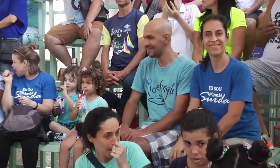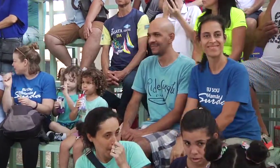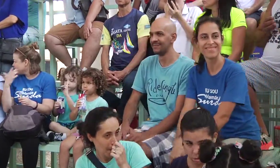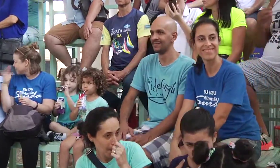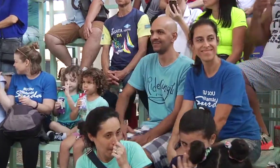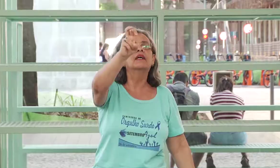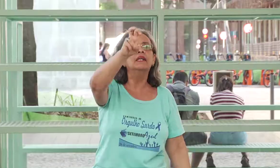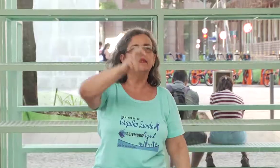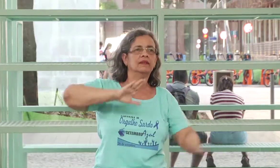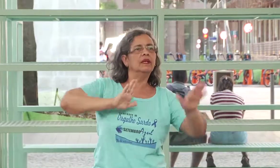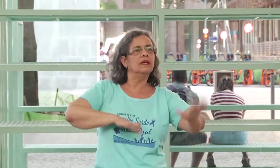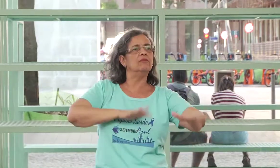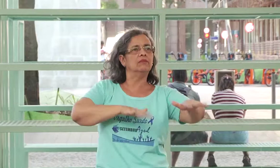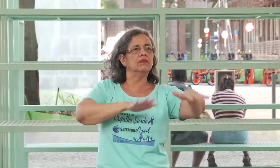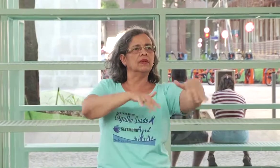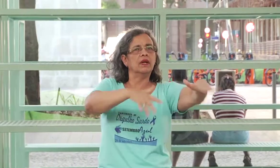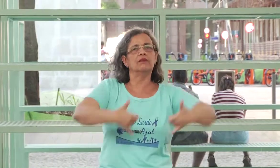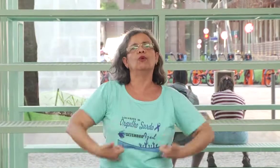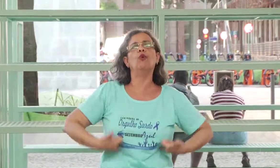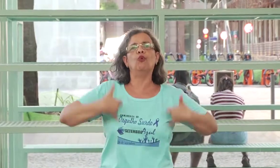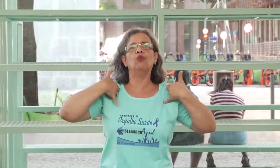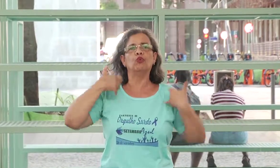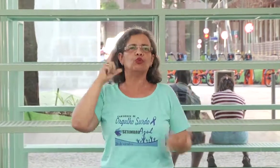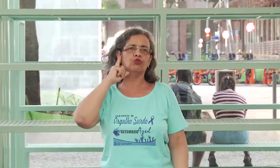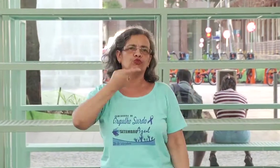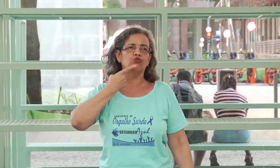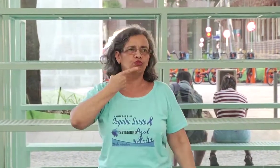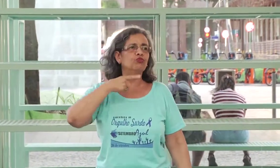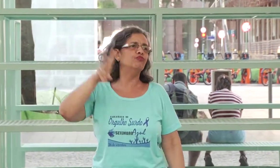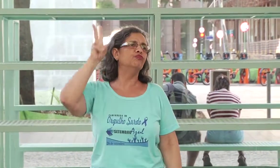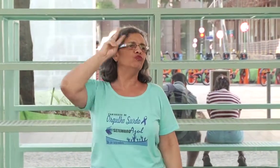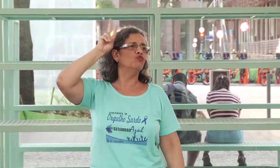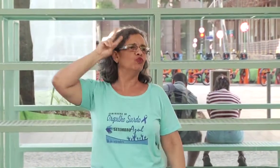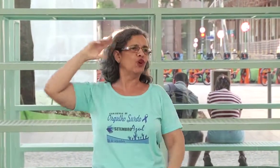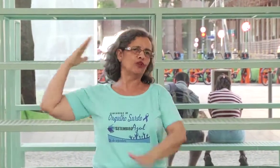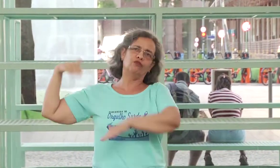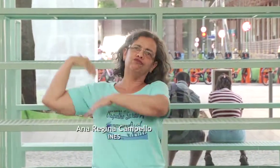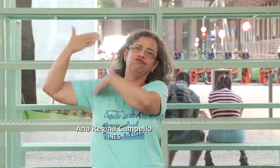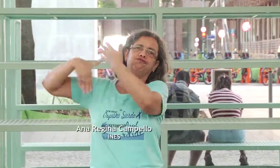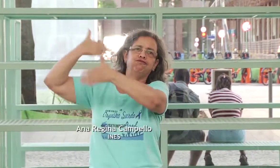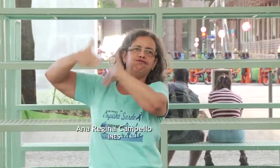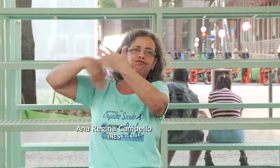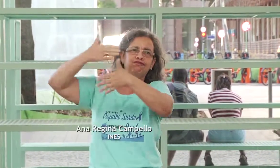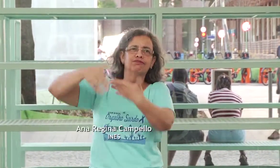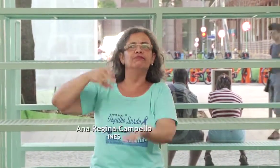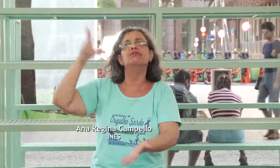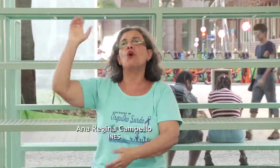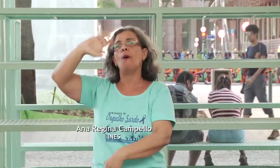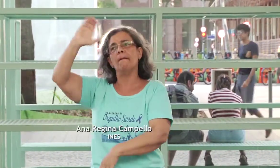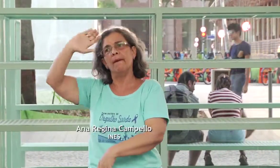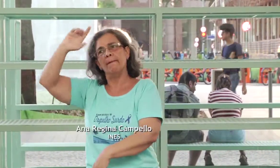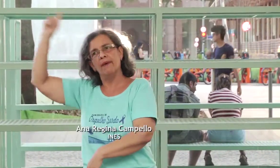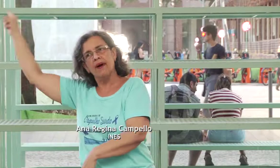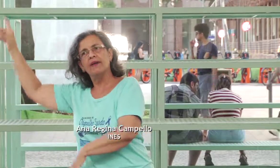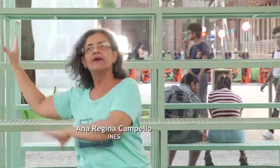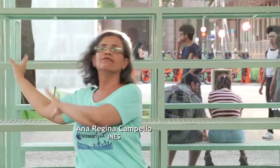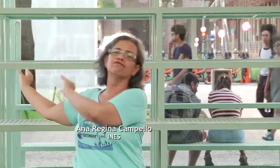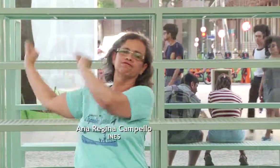surdo. E também é a 15ª Caminhada do Orgulho Surdo, que é uma trajetória histórica, que começou